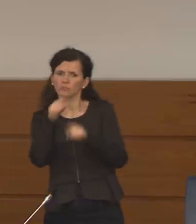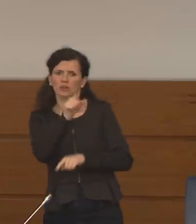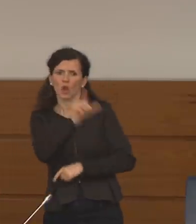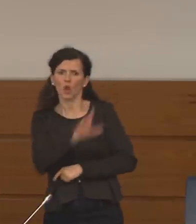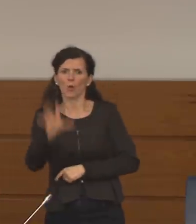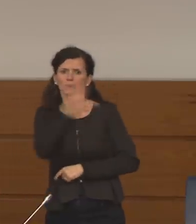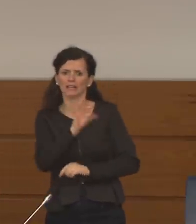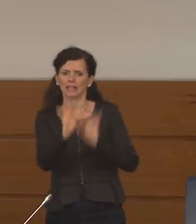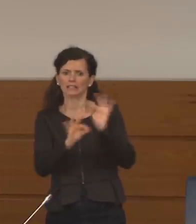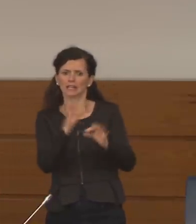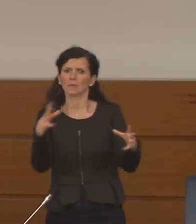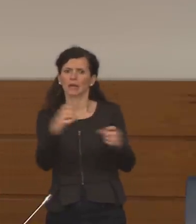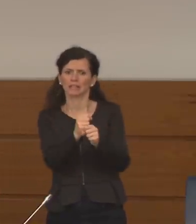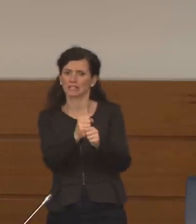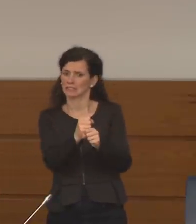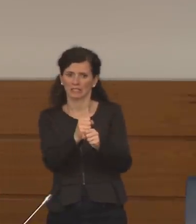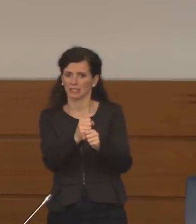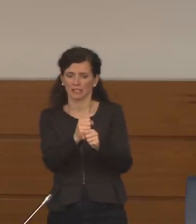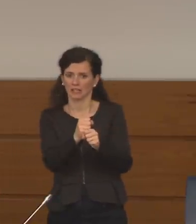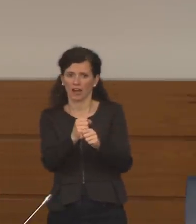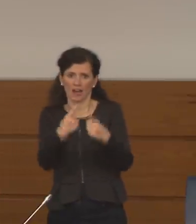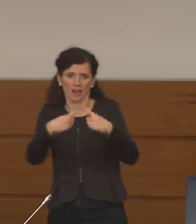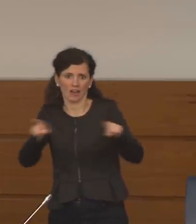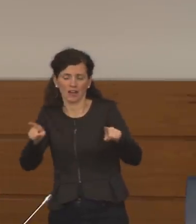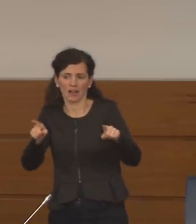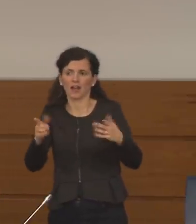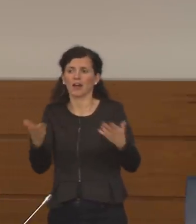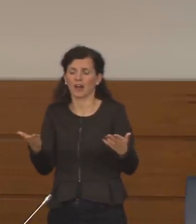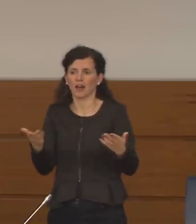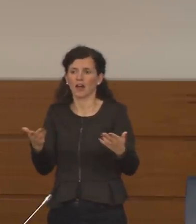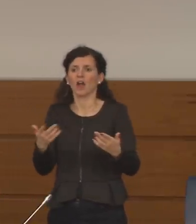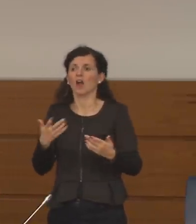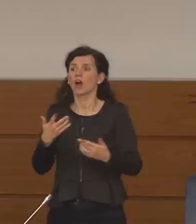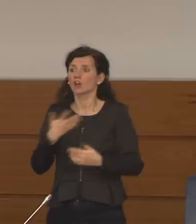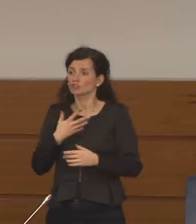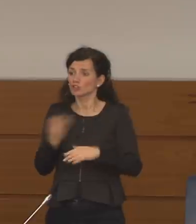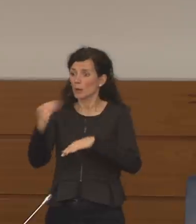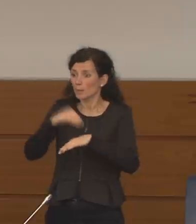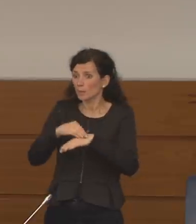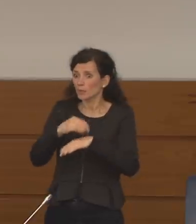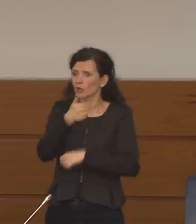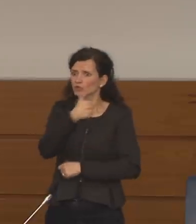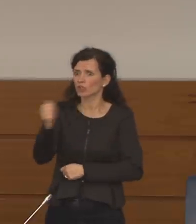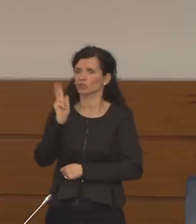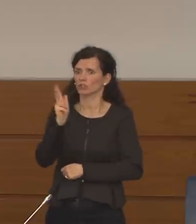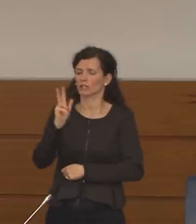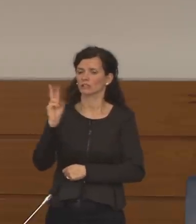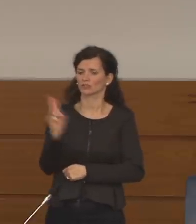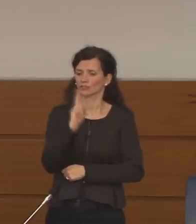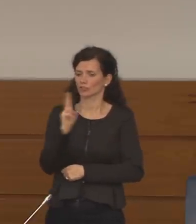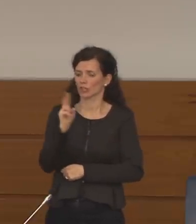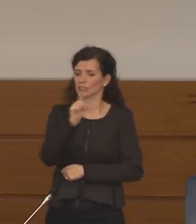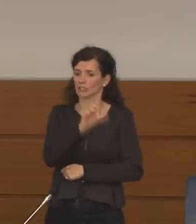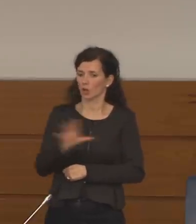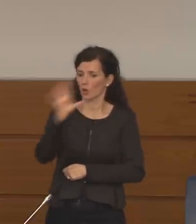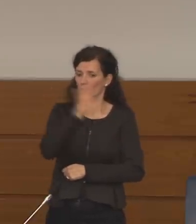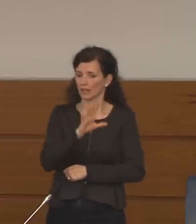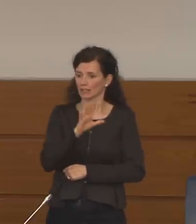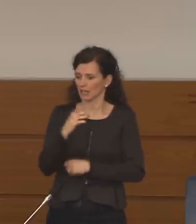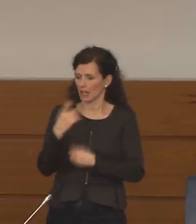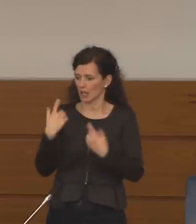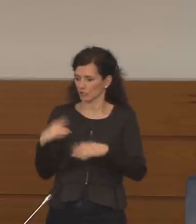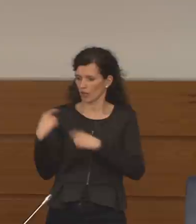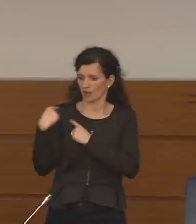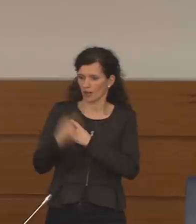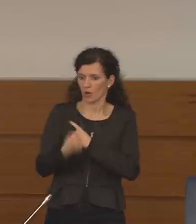che ci sono in lombardia e poi ci sono anche 113 decessi in lombardia nelle ultime 24 ore